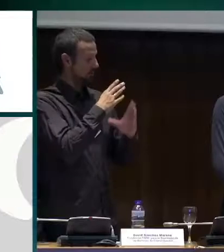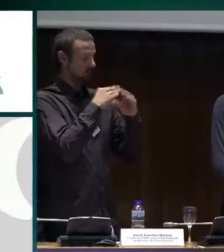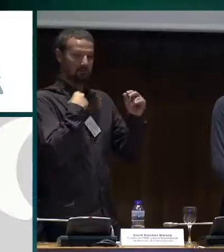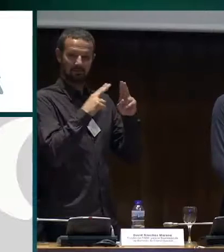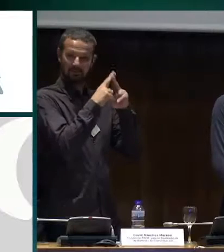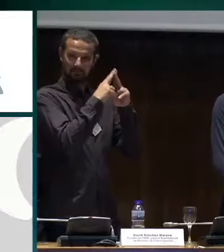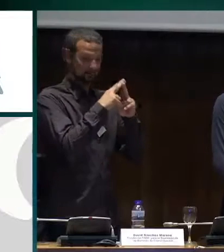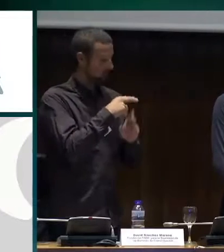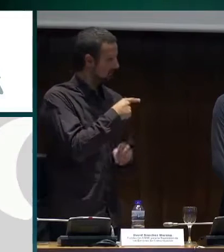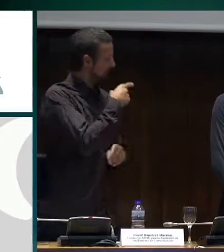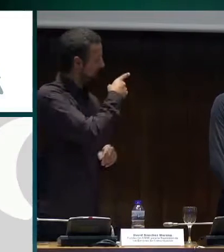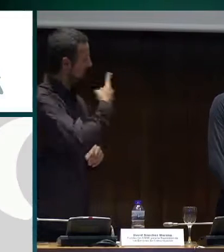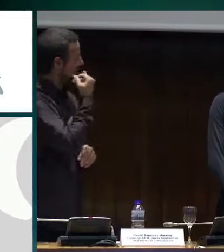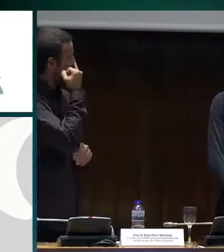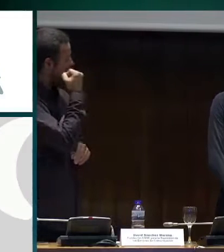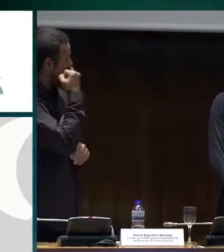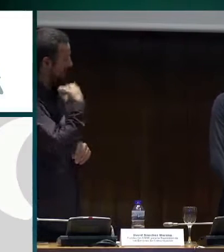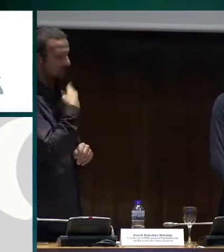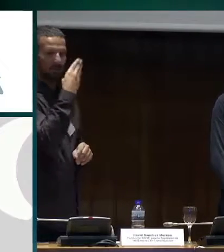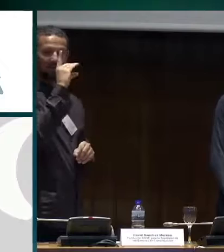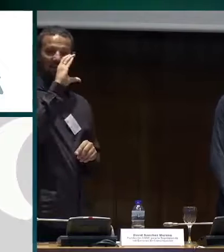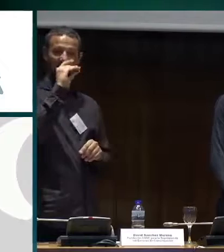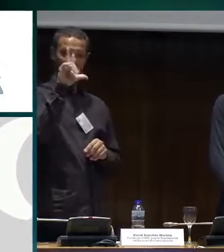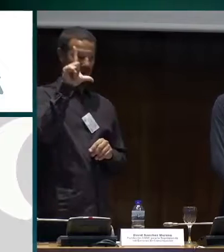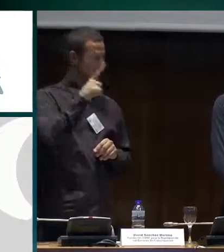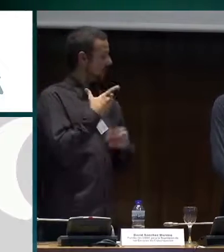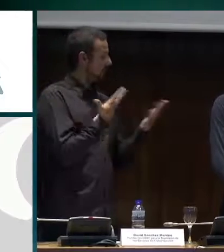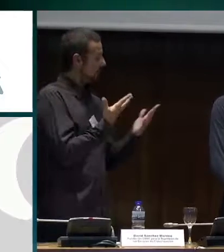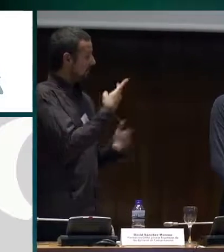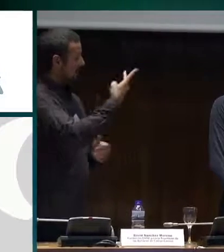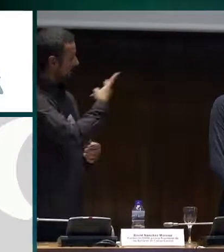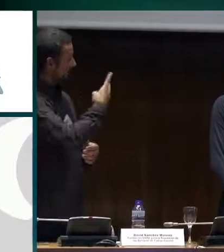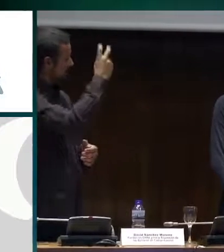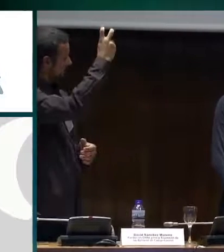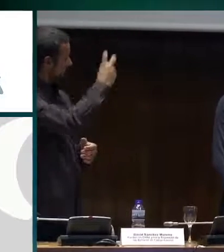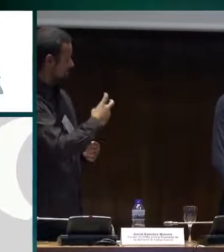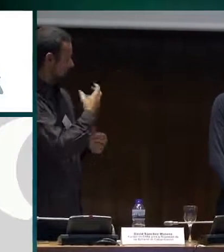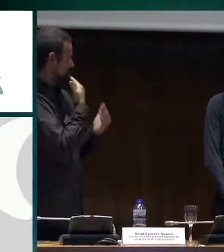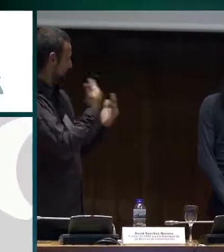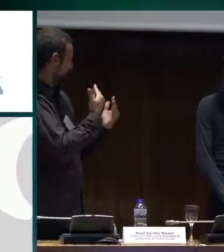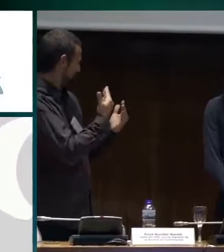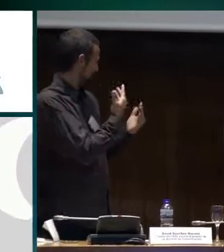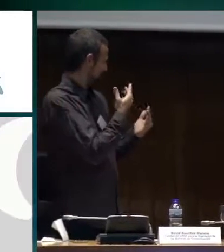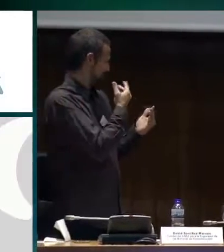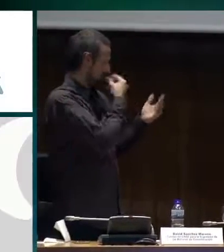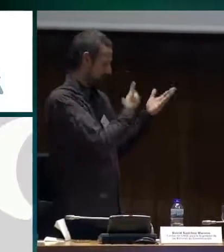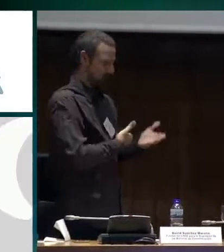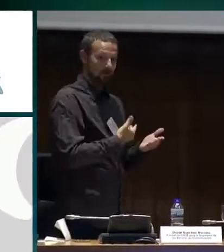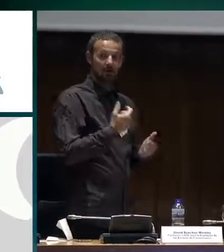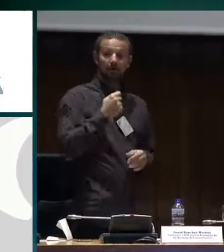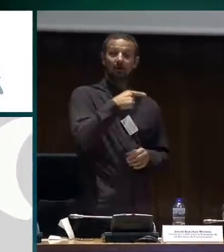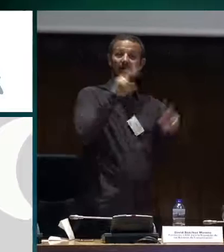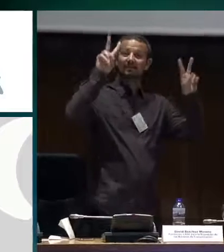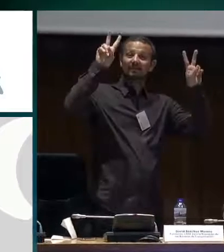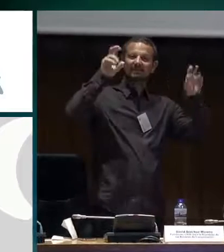Tenemos con nosotros a Gemma Barberá, de la Universidad París 8, y a Brendan Costello, del BCBL. Los dos, muchísimas gracias